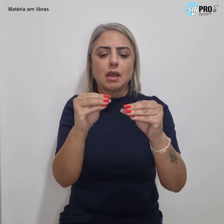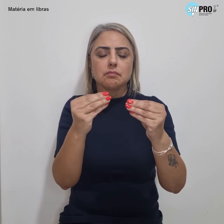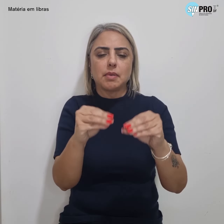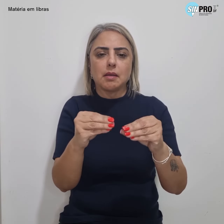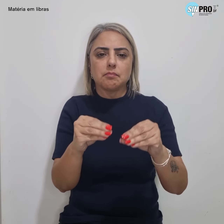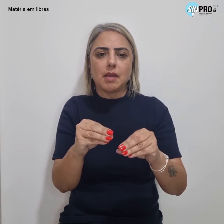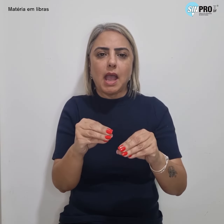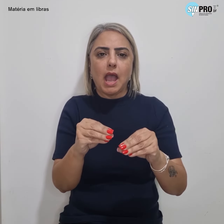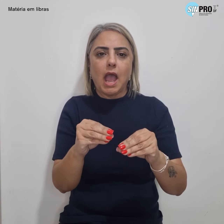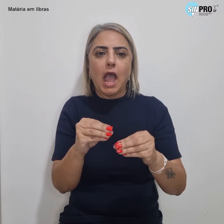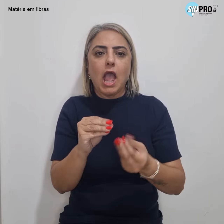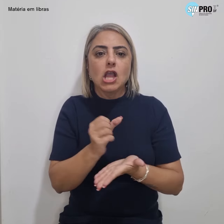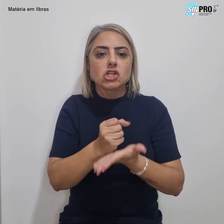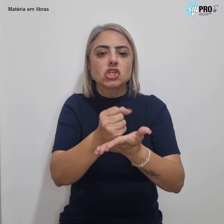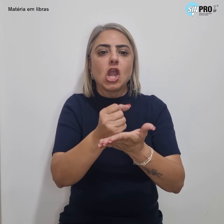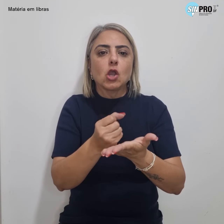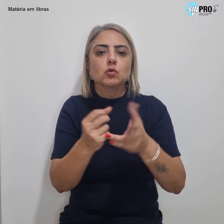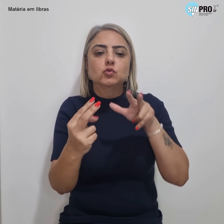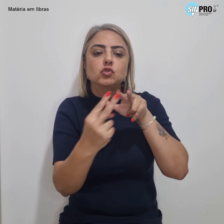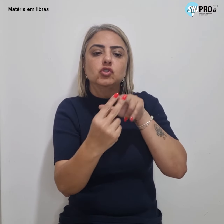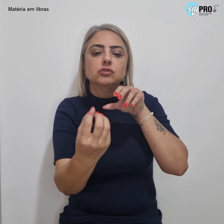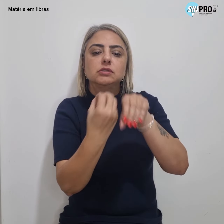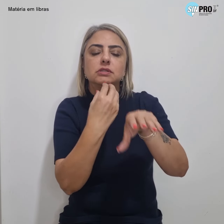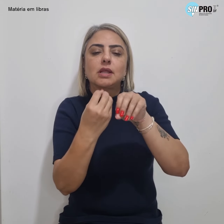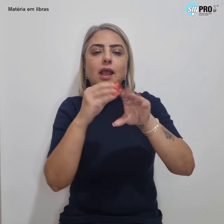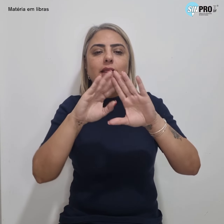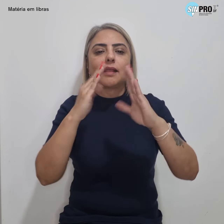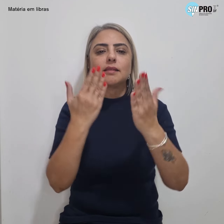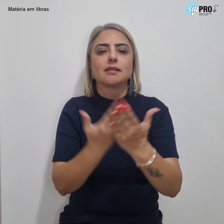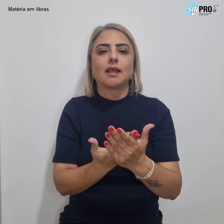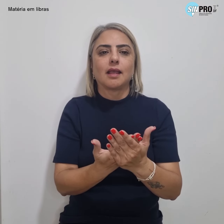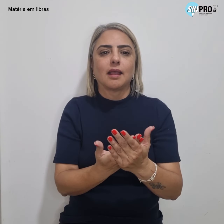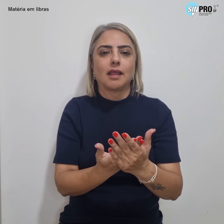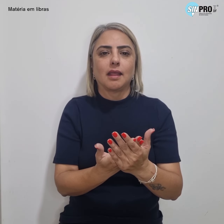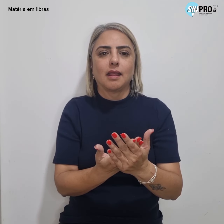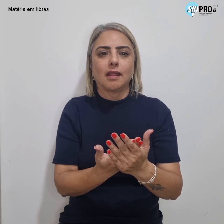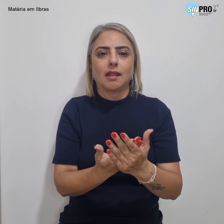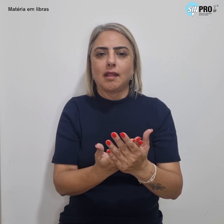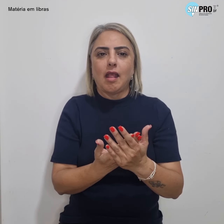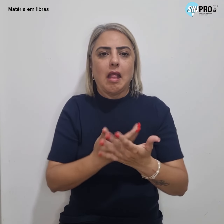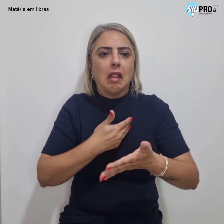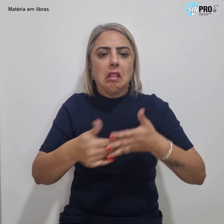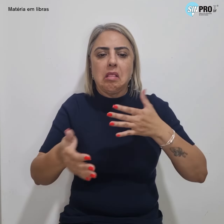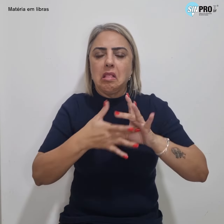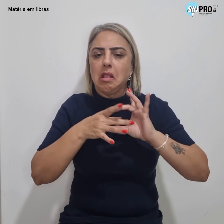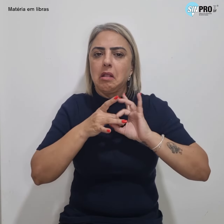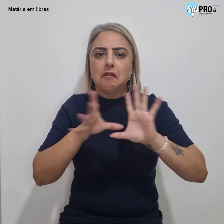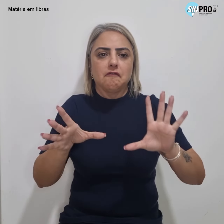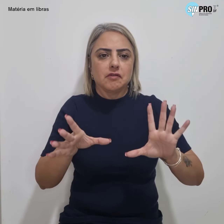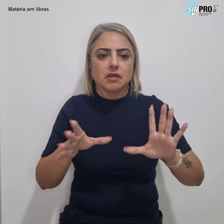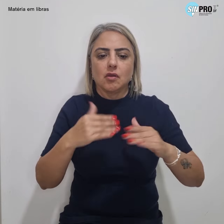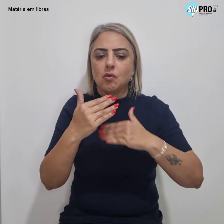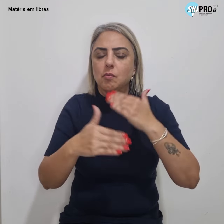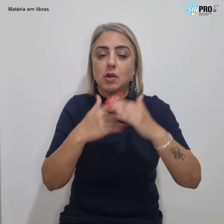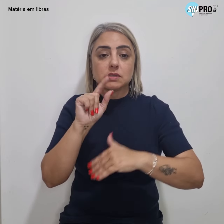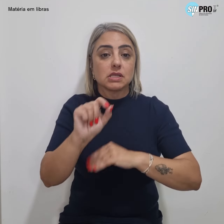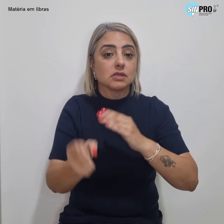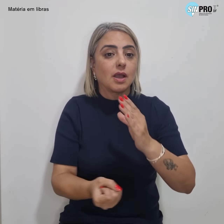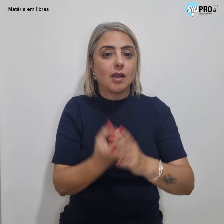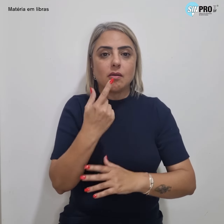recursos digitais nas escolas de forma acrítica. E o processo não ocorreu às pressas.